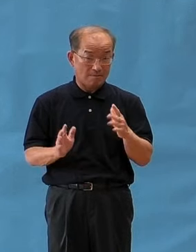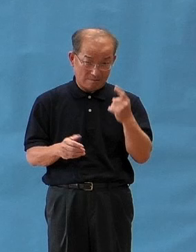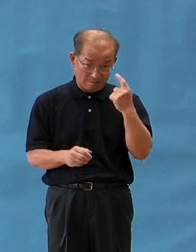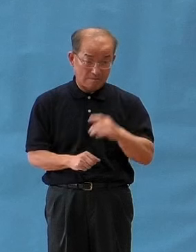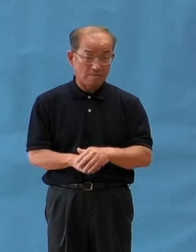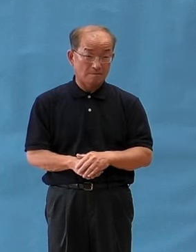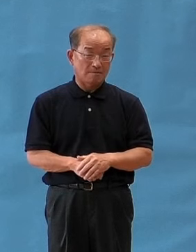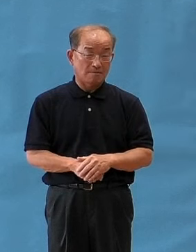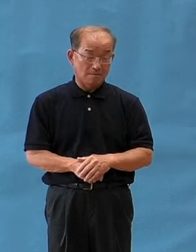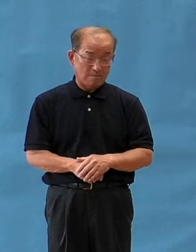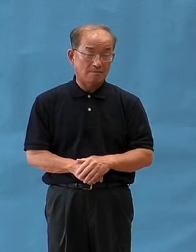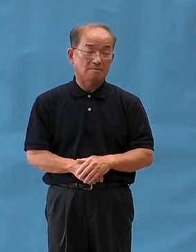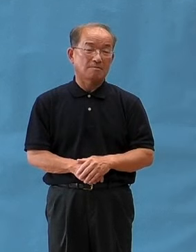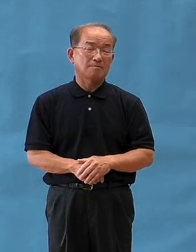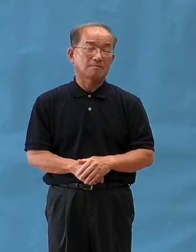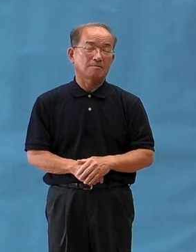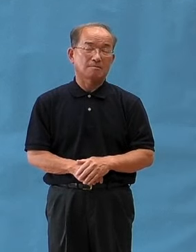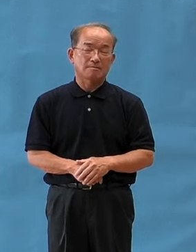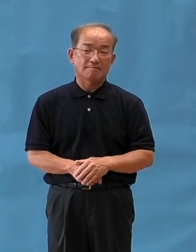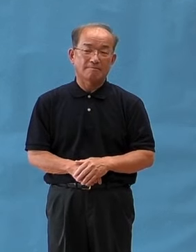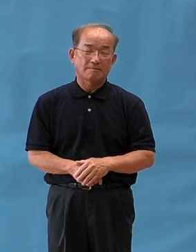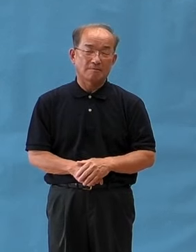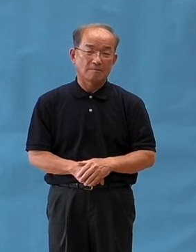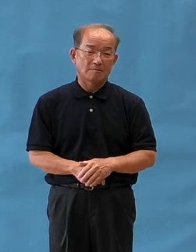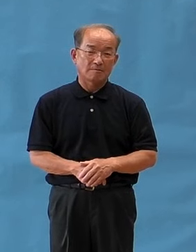政治資金収支報告書の問題を抱えていて、